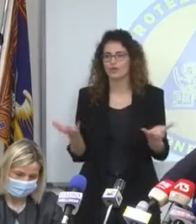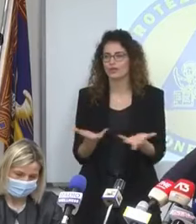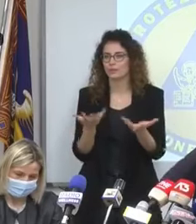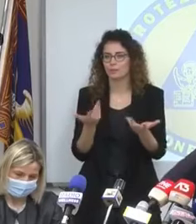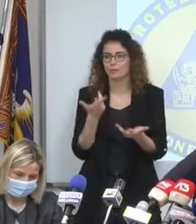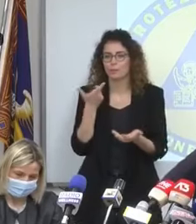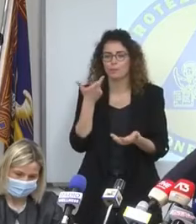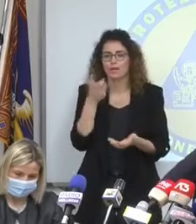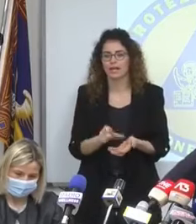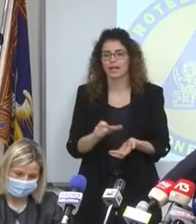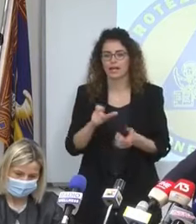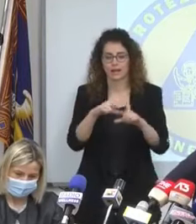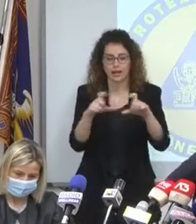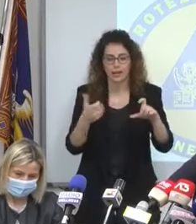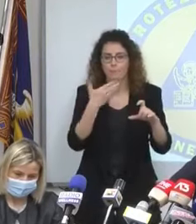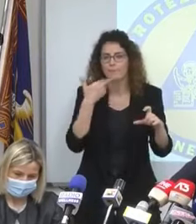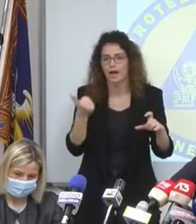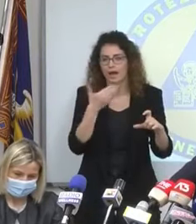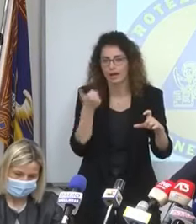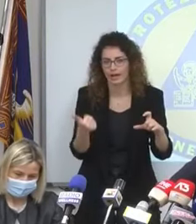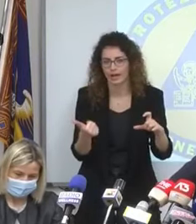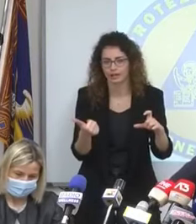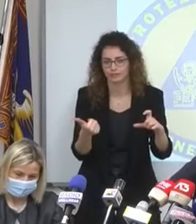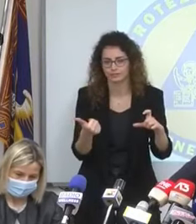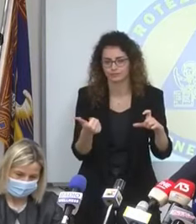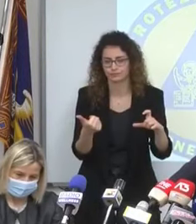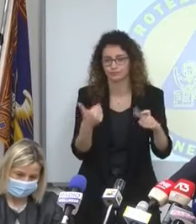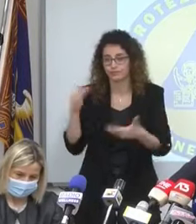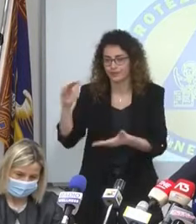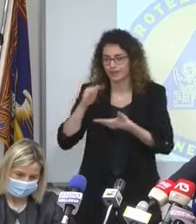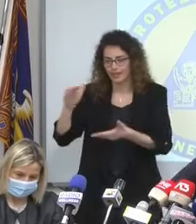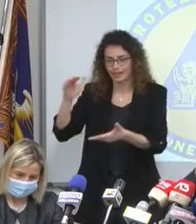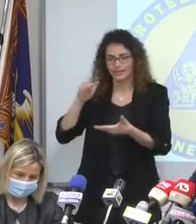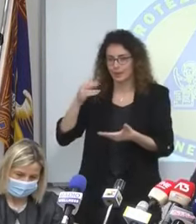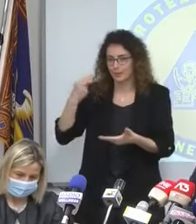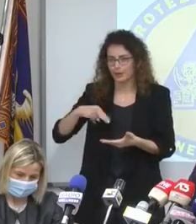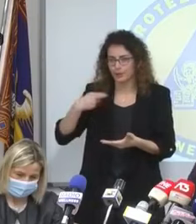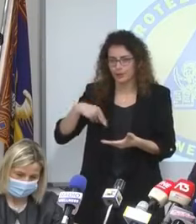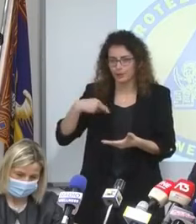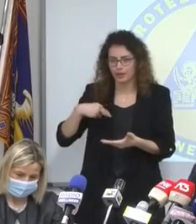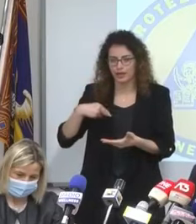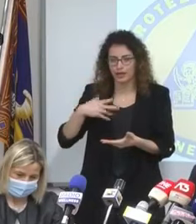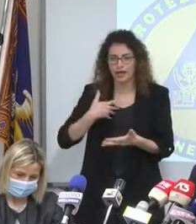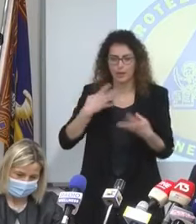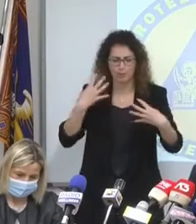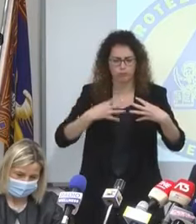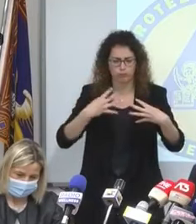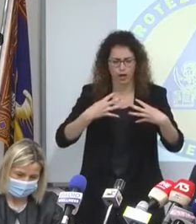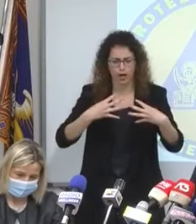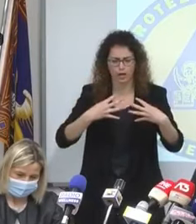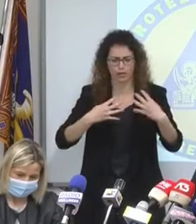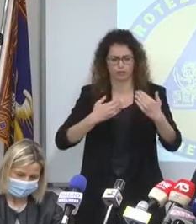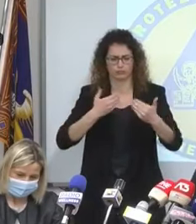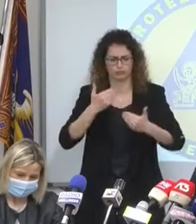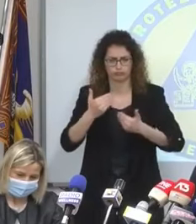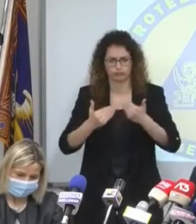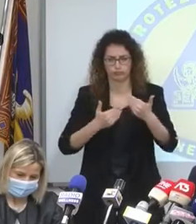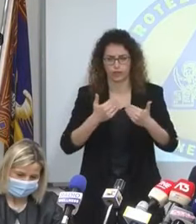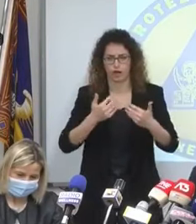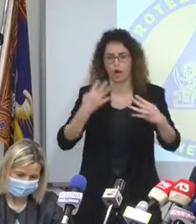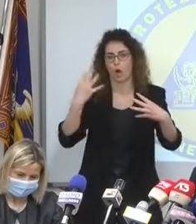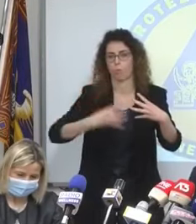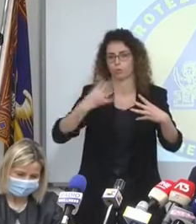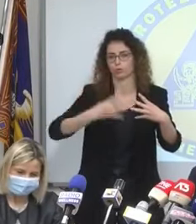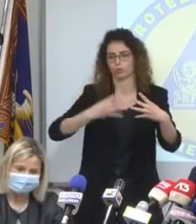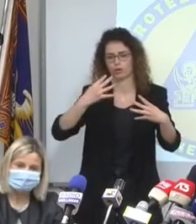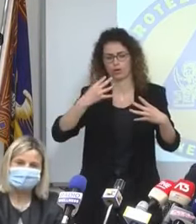non abbiamo materia prima da inoculare. Finché non abbiamo vaccini, la macchina noi la stiamo portando avanti. Non dico che i motori sono al minimo,